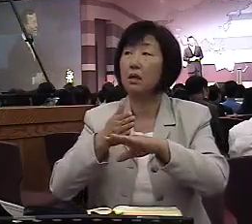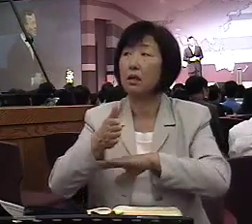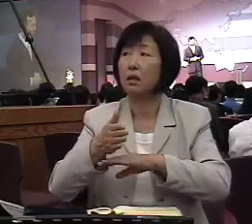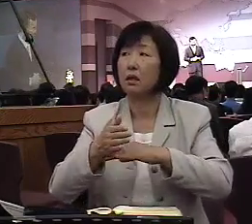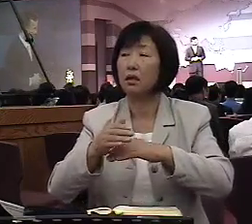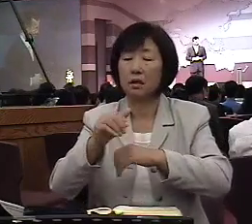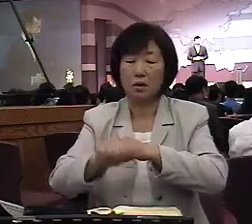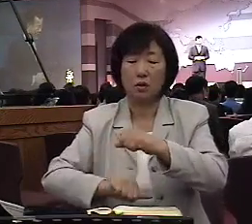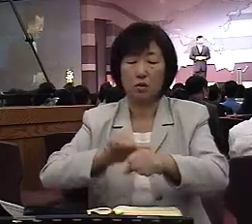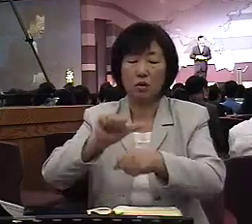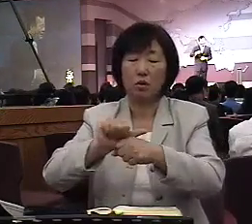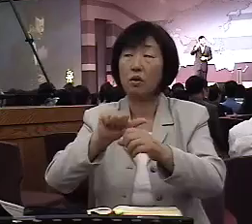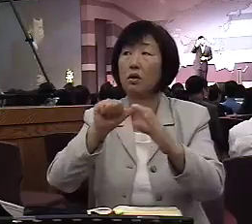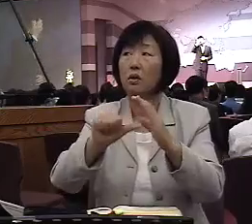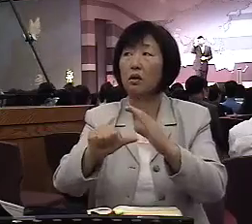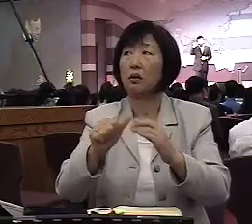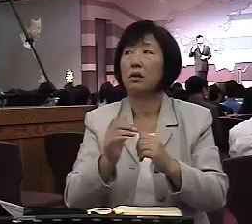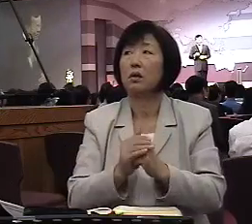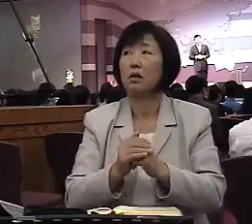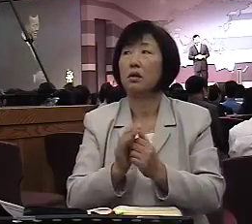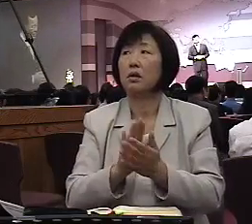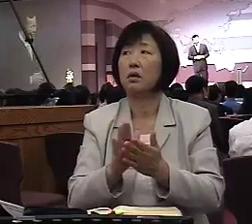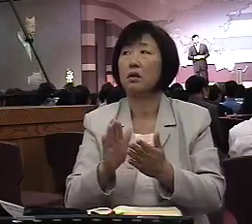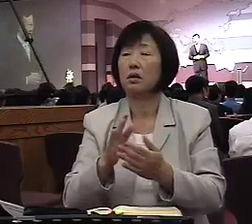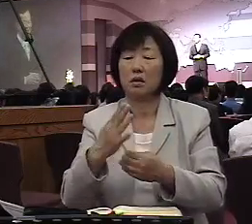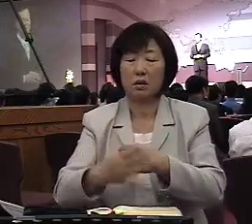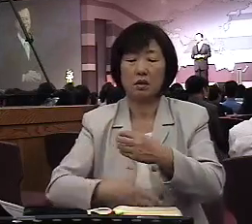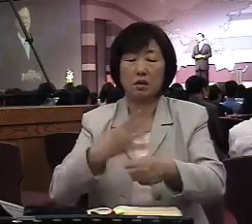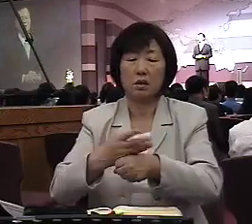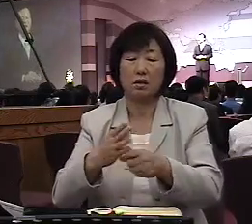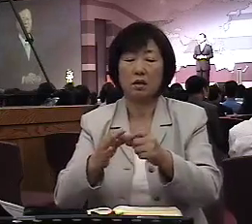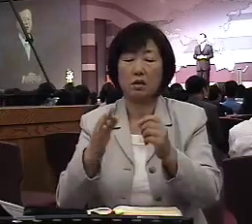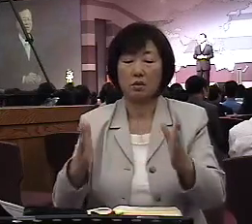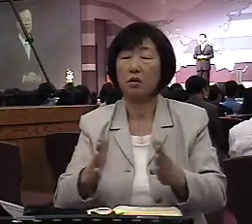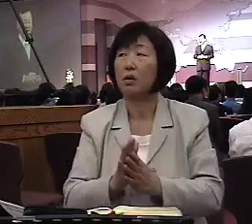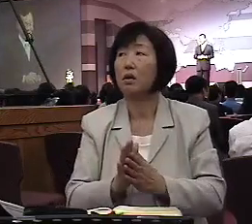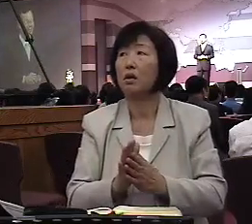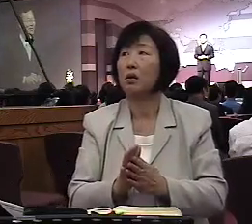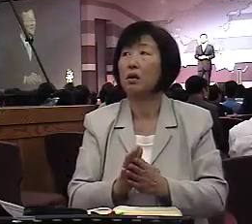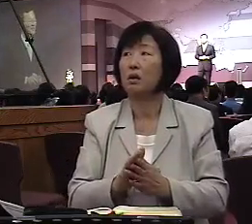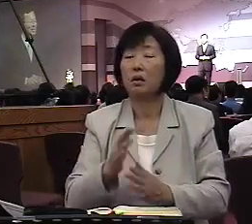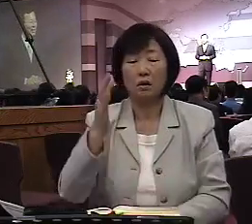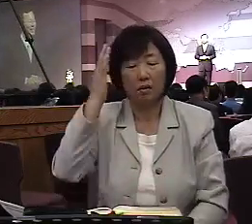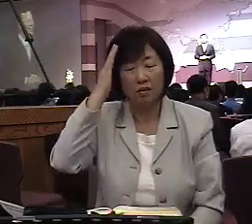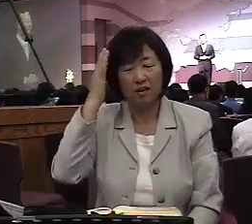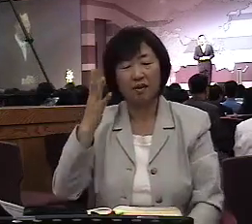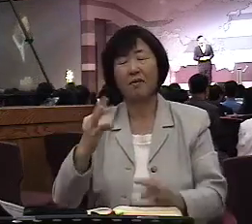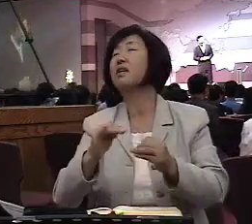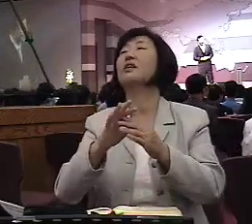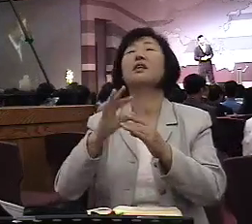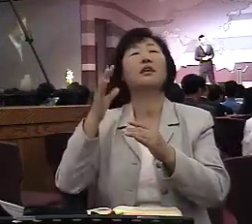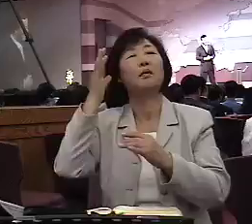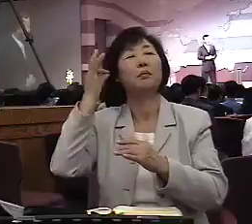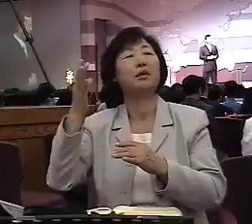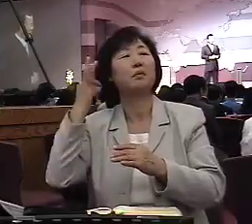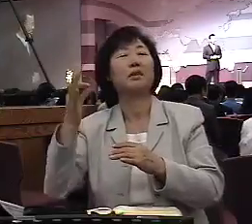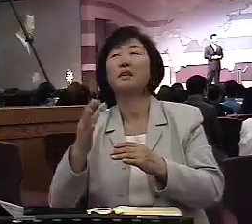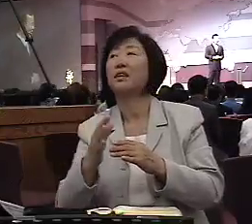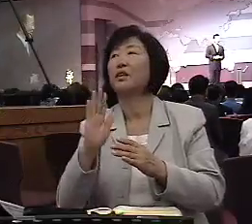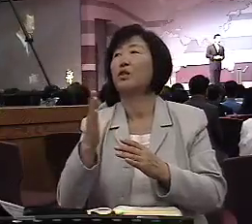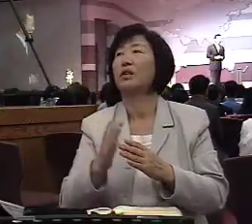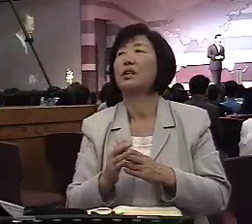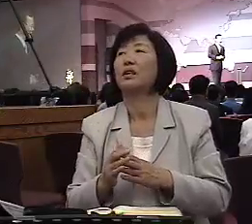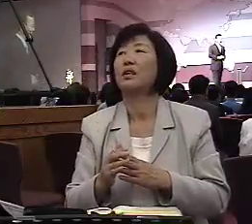5년째 들어갔습니다. 지난 4년 동안 여러 가지 일이 있었는데 그 중에 머리가 많이 빠졌습니다. 그때 사진을